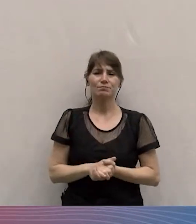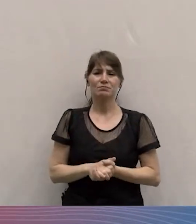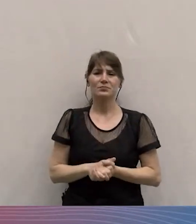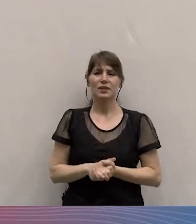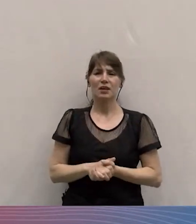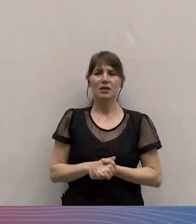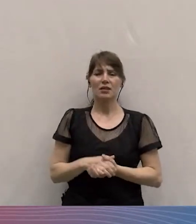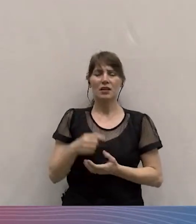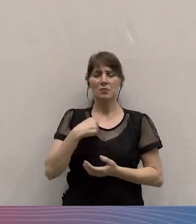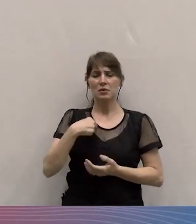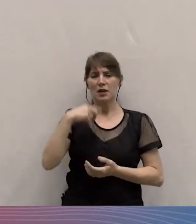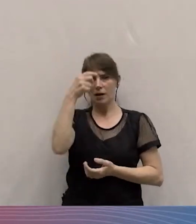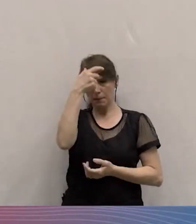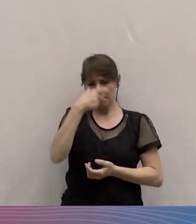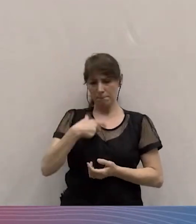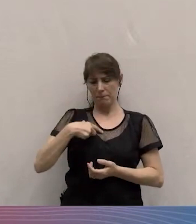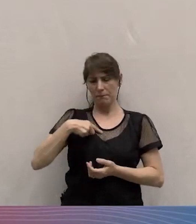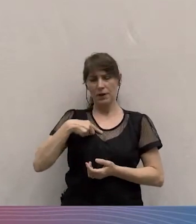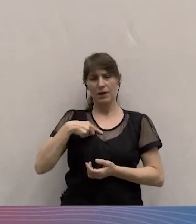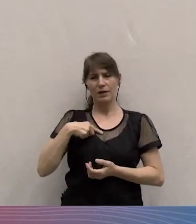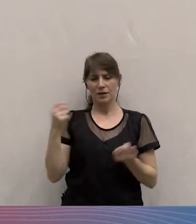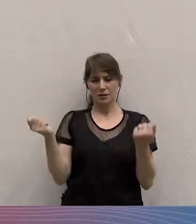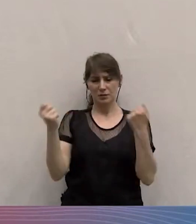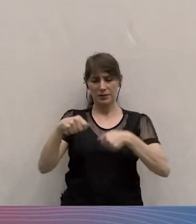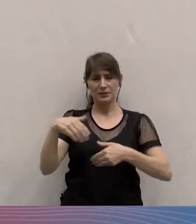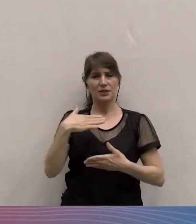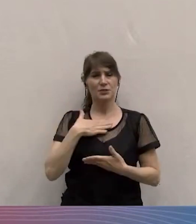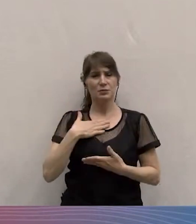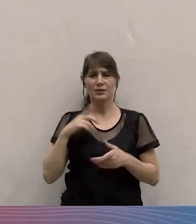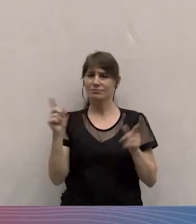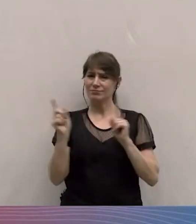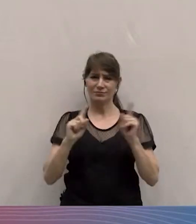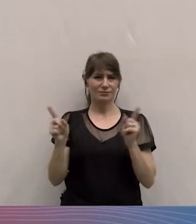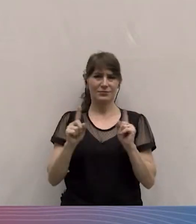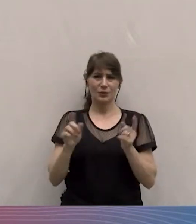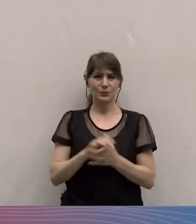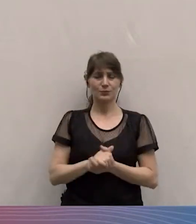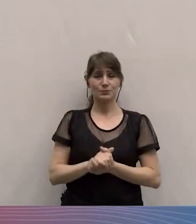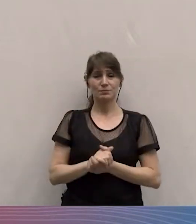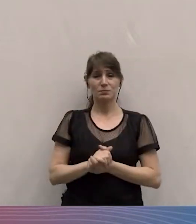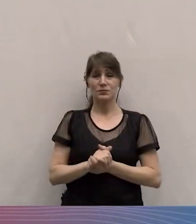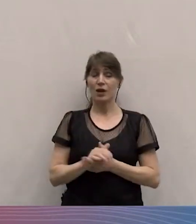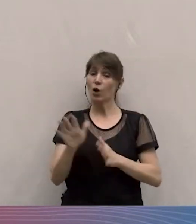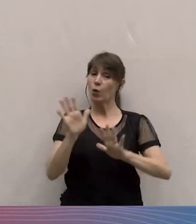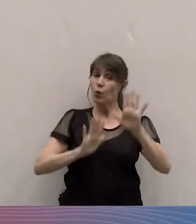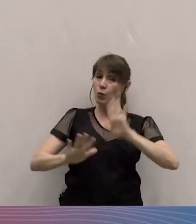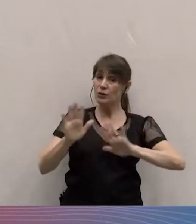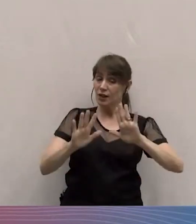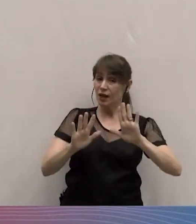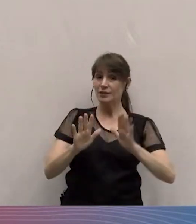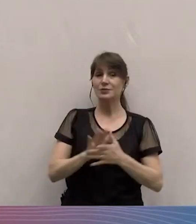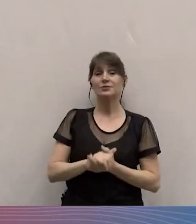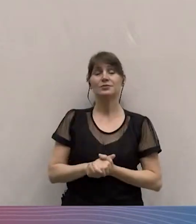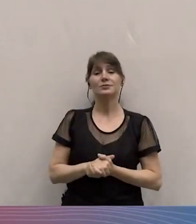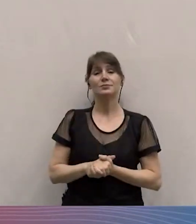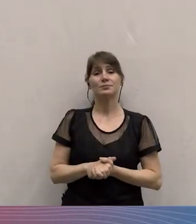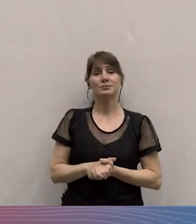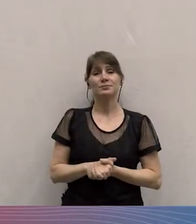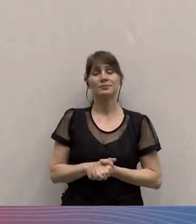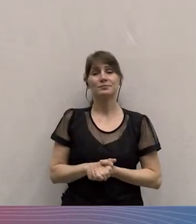Não vem daquela capacidade que a serpente ofereceu para a humanidade. Não caia nessa armadilha mais.